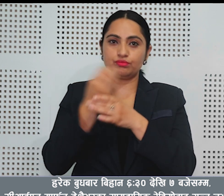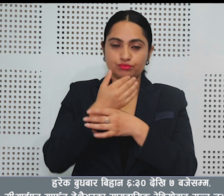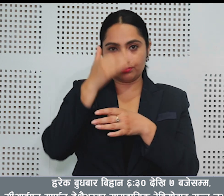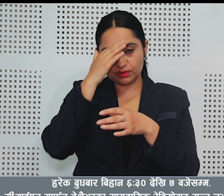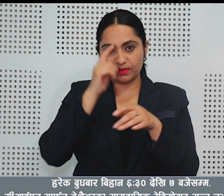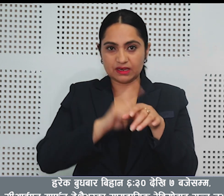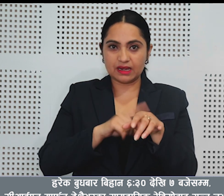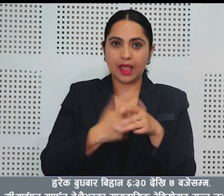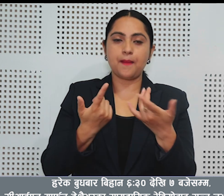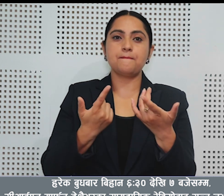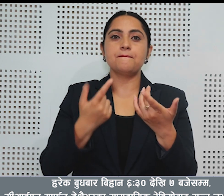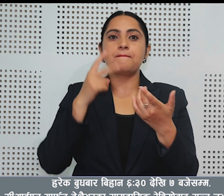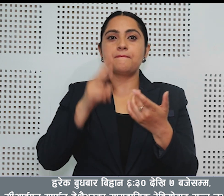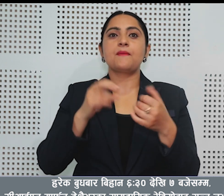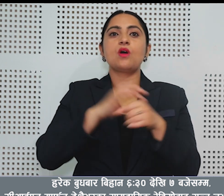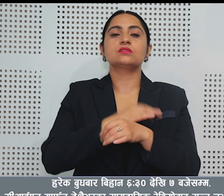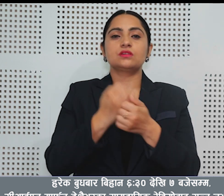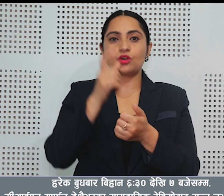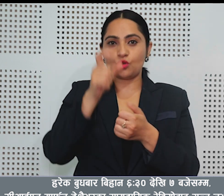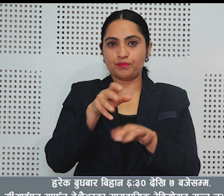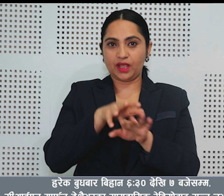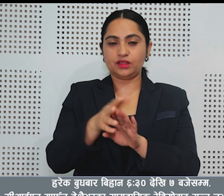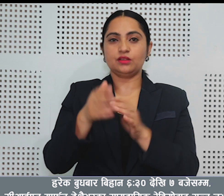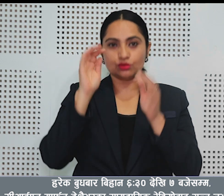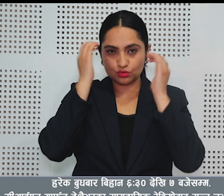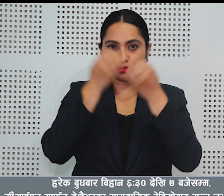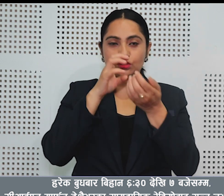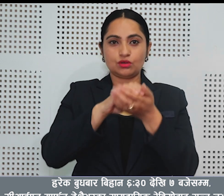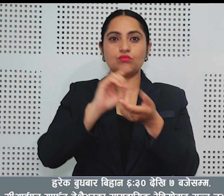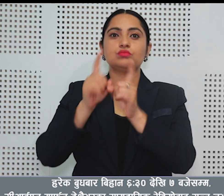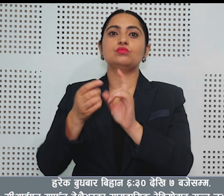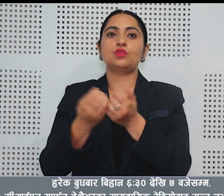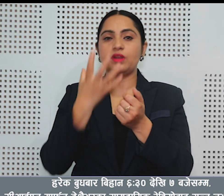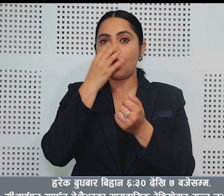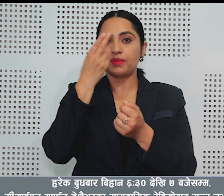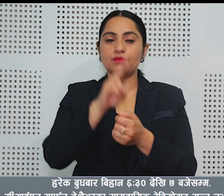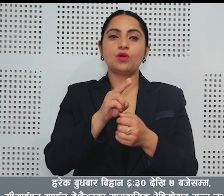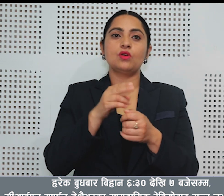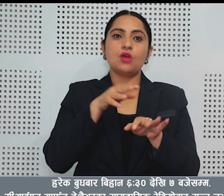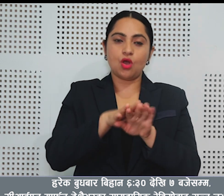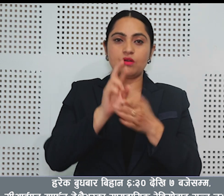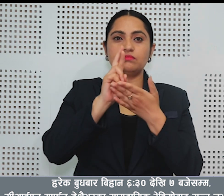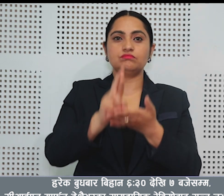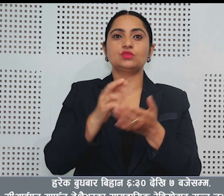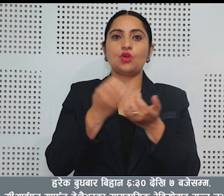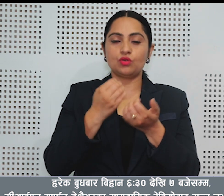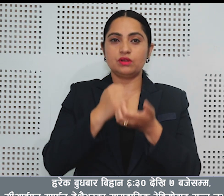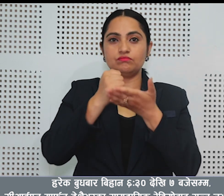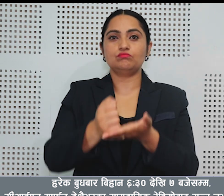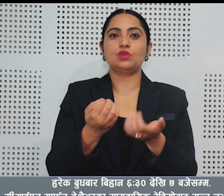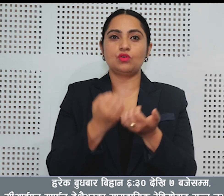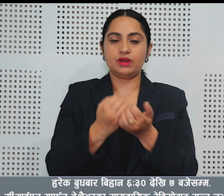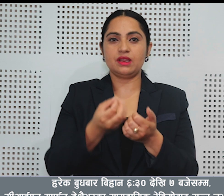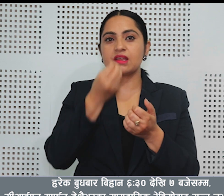समयमा विपद प्रभावितहरूलाई सुरक्षित स्थानमा सार्ने, अप्ठ्यारोमा परेका वा फँसेकाहरूलाई उद्धार गर्ने, उचित खानपान र